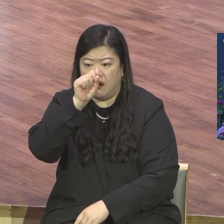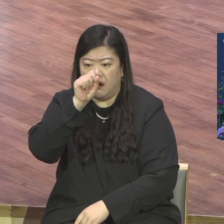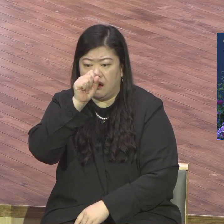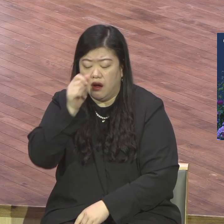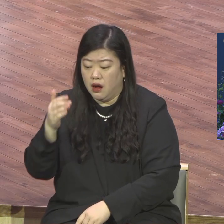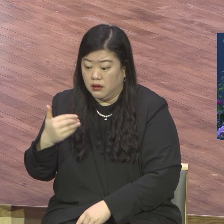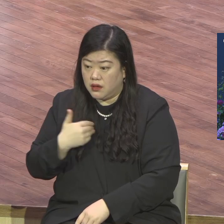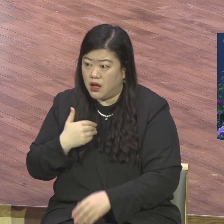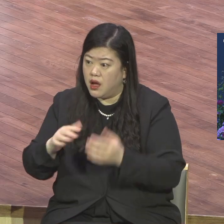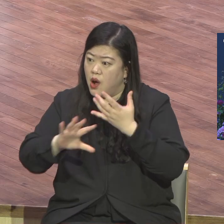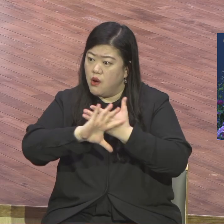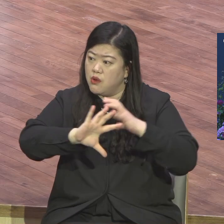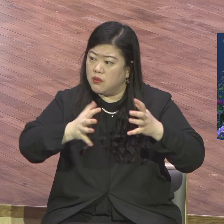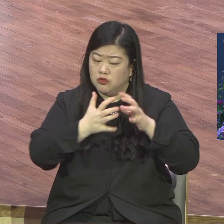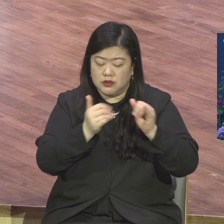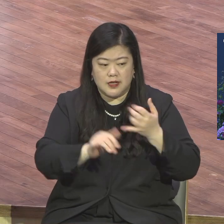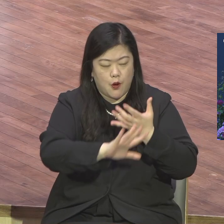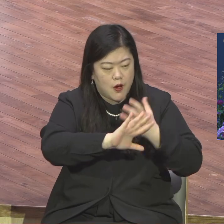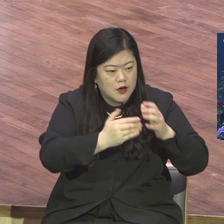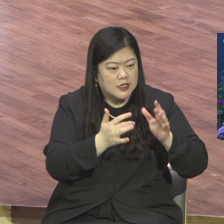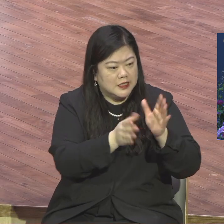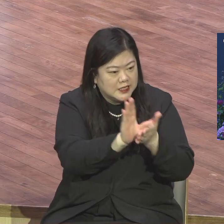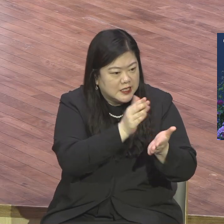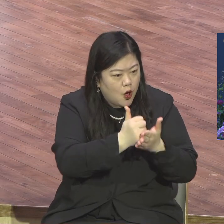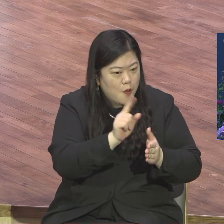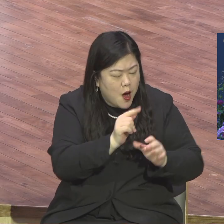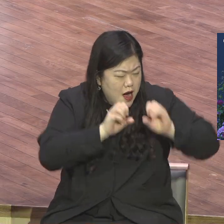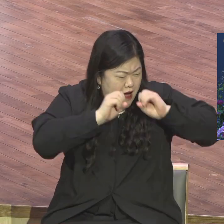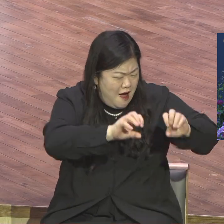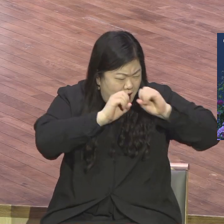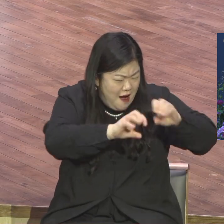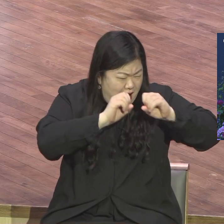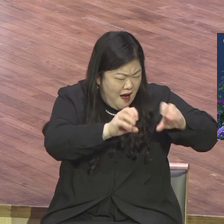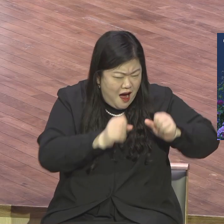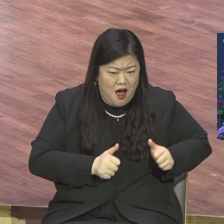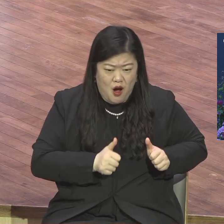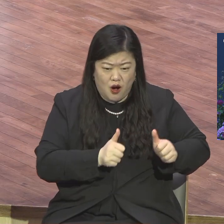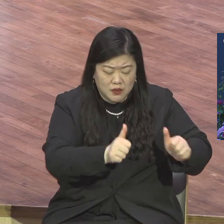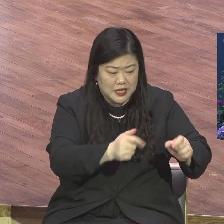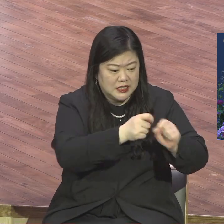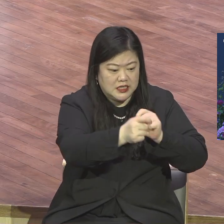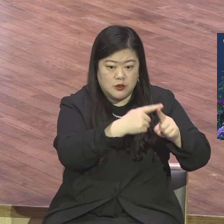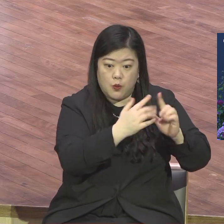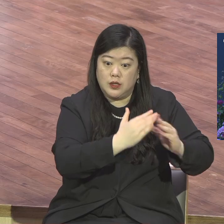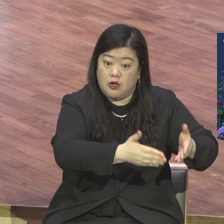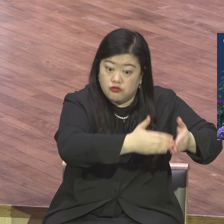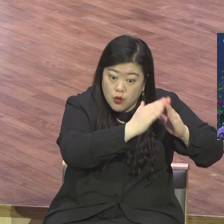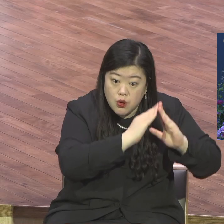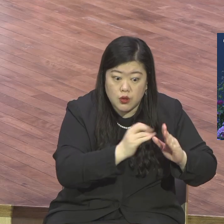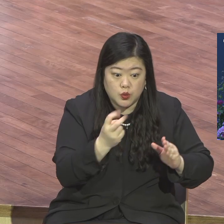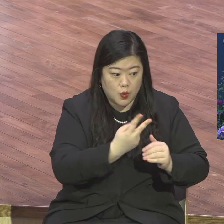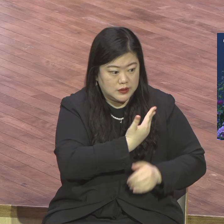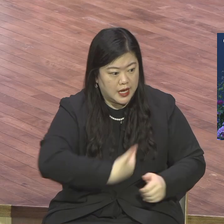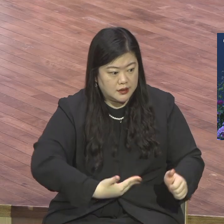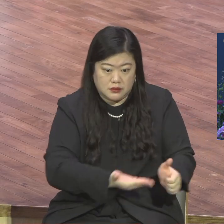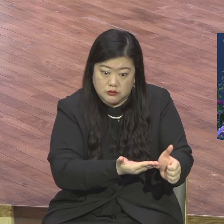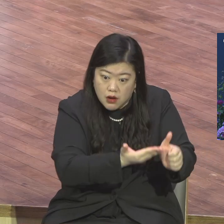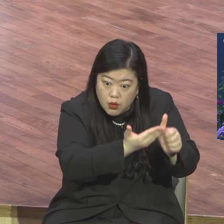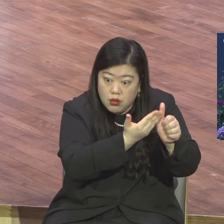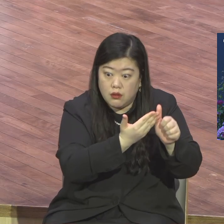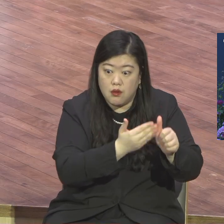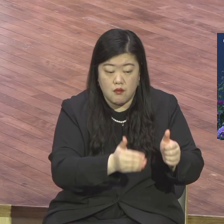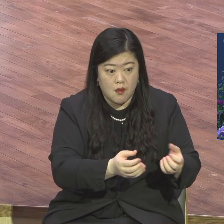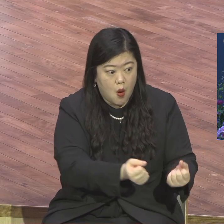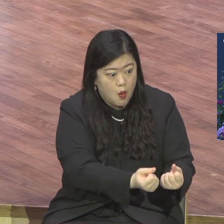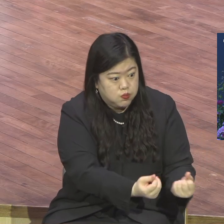받아 이방인들에게는 계속 복음을 전개해서 막 군역생활 하고 지교가 세워지고 전세 확산이 유럽이 되고 있는데